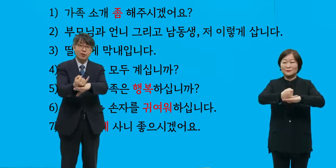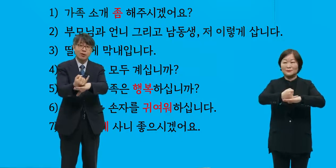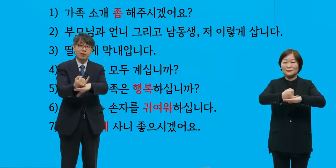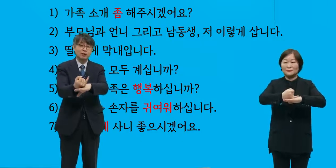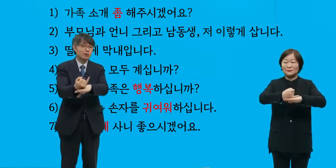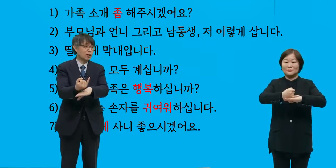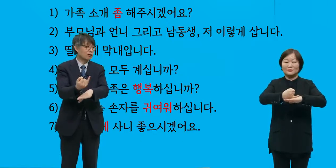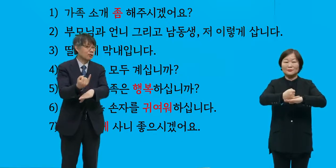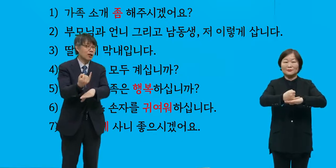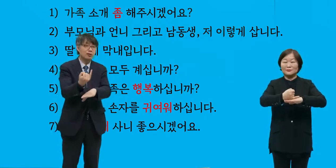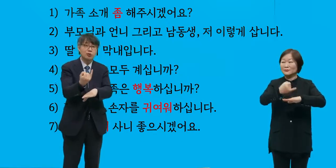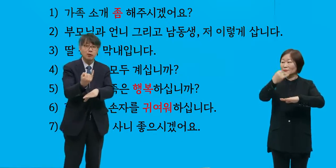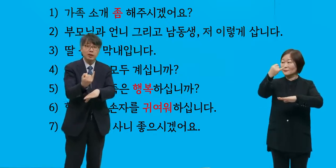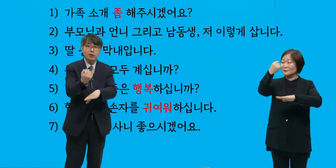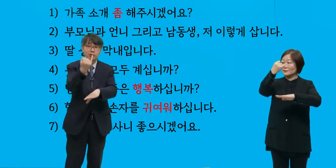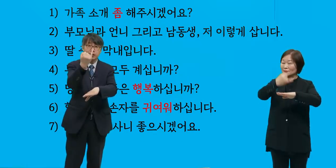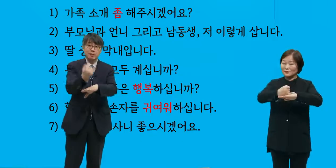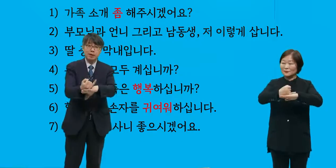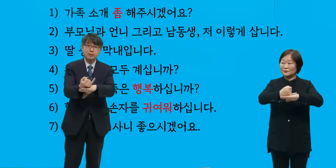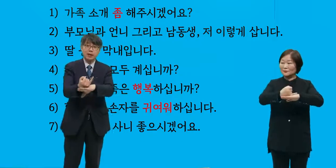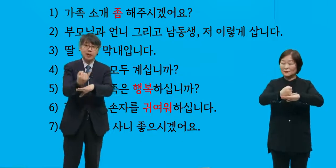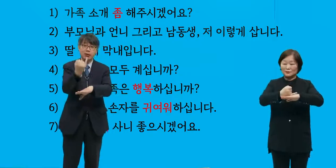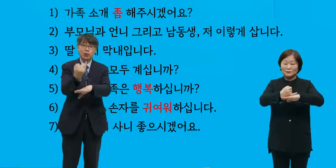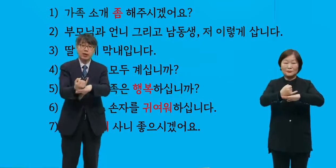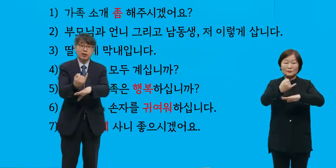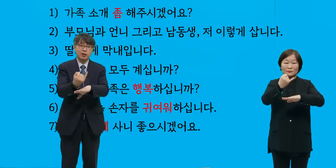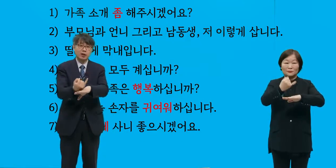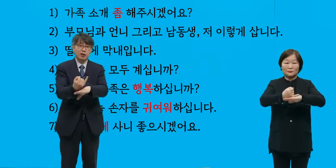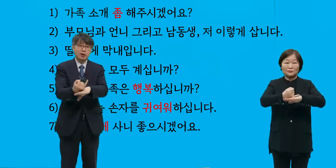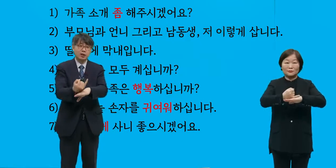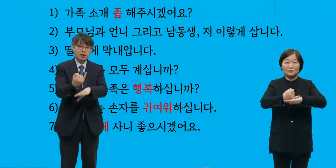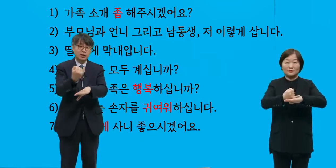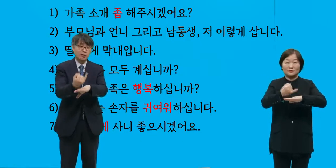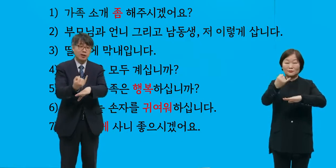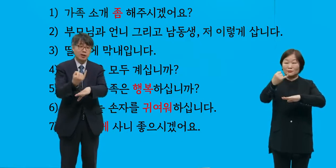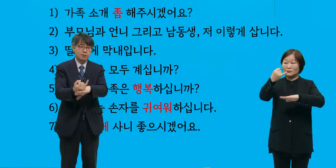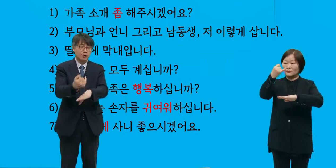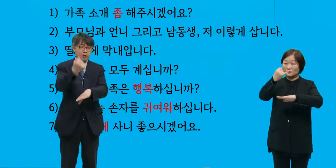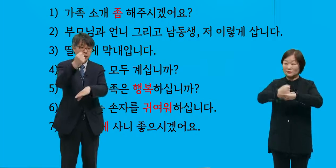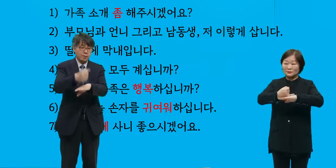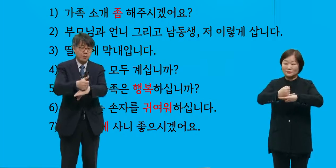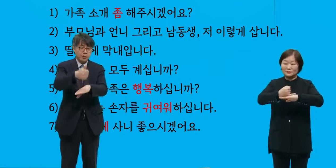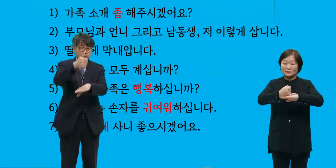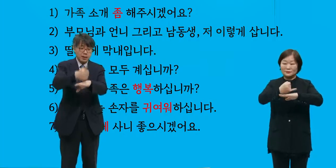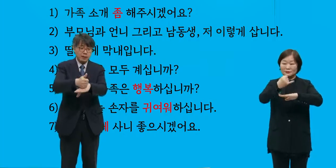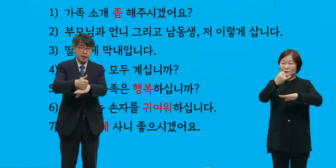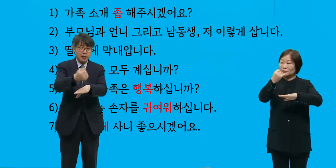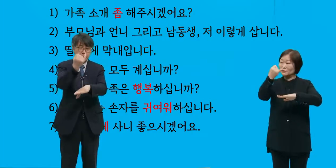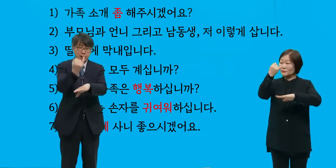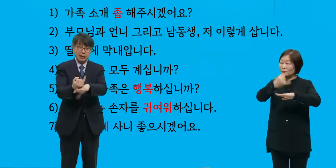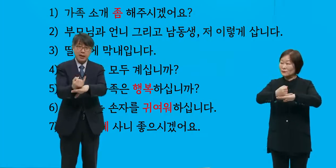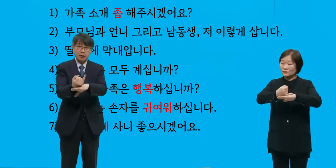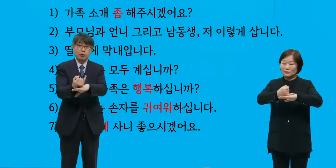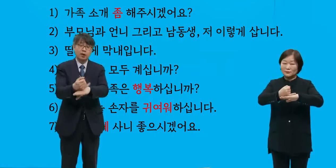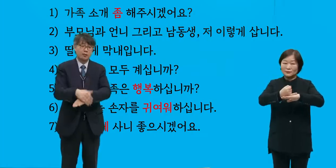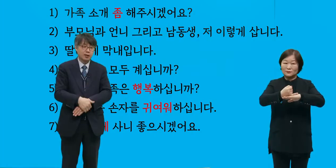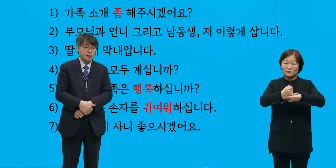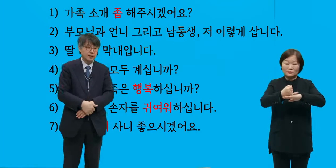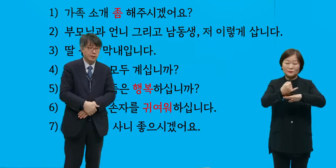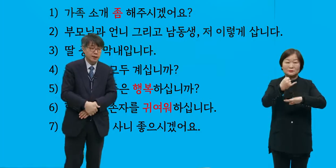하면 제가 딸 중에 막내라고 했으니까 막내 이렇게 하면 되겠습니다. 마지막 막내 이렇게 하면 되겠습니다.